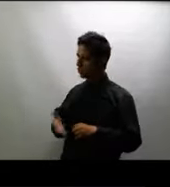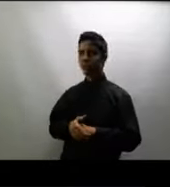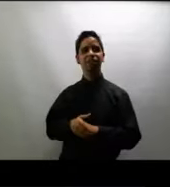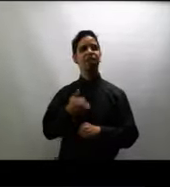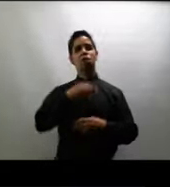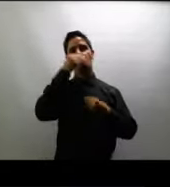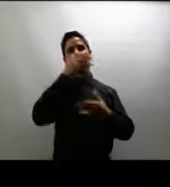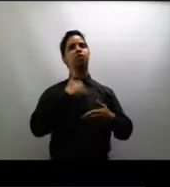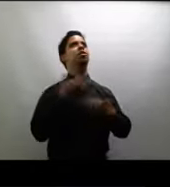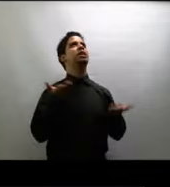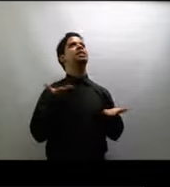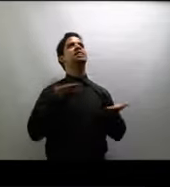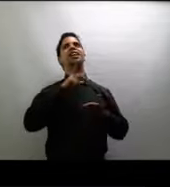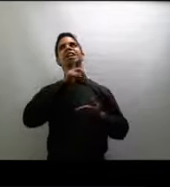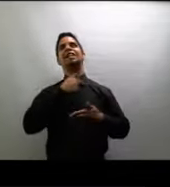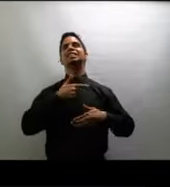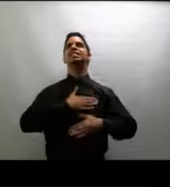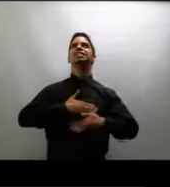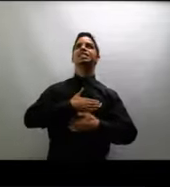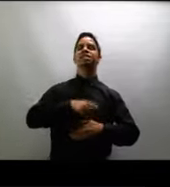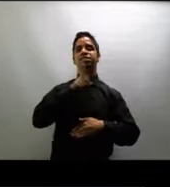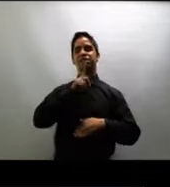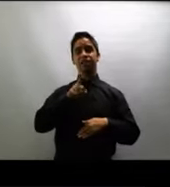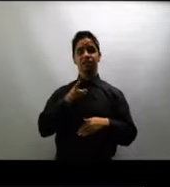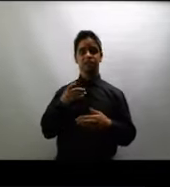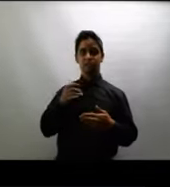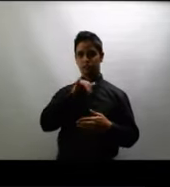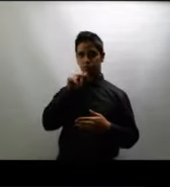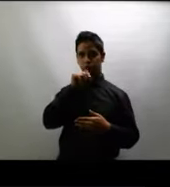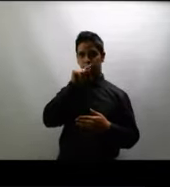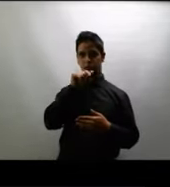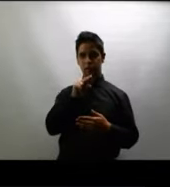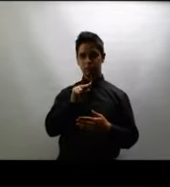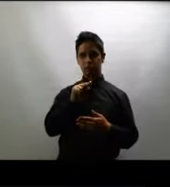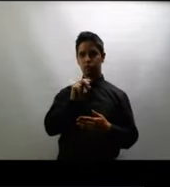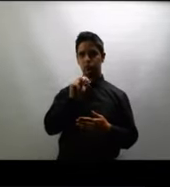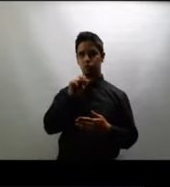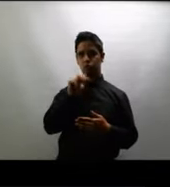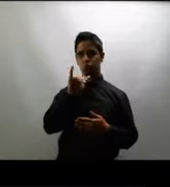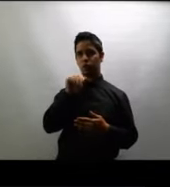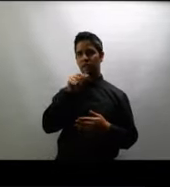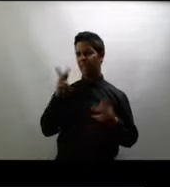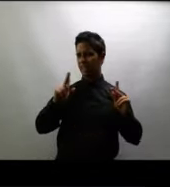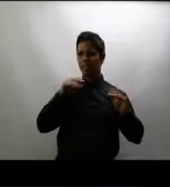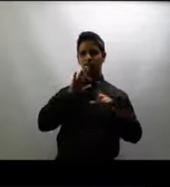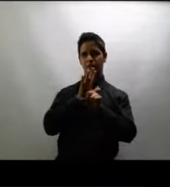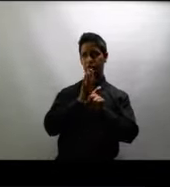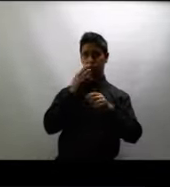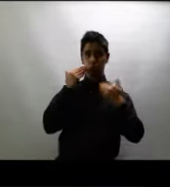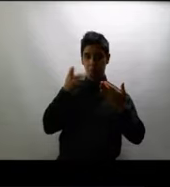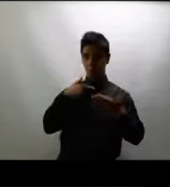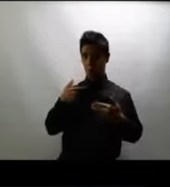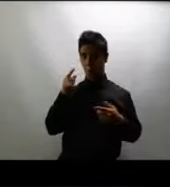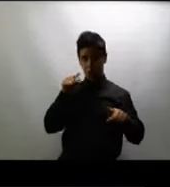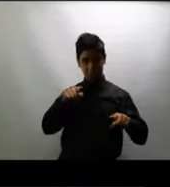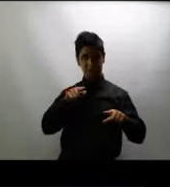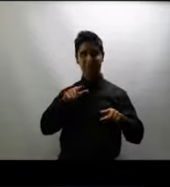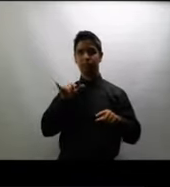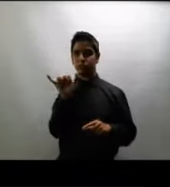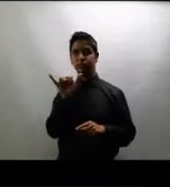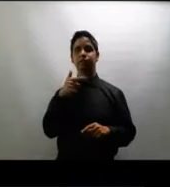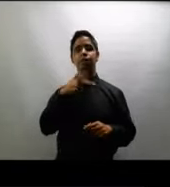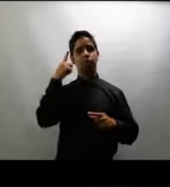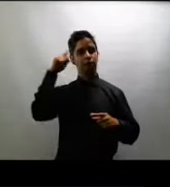aquí. Bella Hawkins, Jonathan Suazo, y tú ves toda esa gente y tú te quedas como que, wow. Fue bien emocionante y de